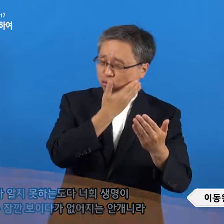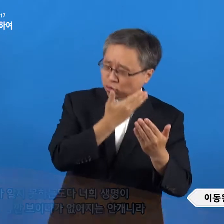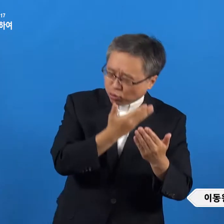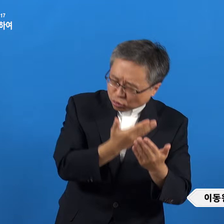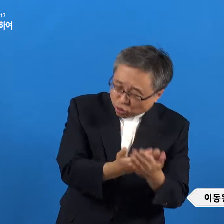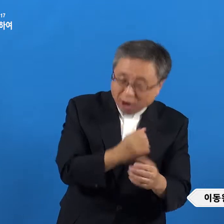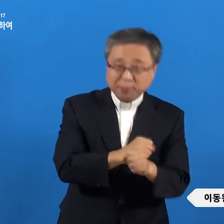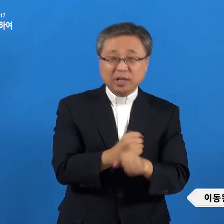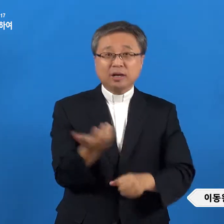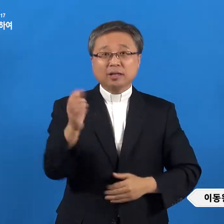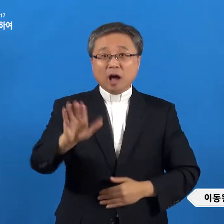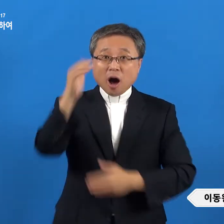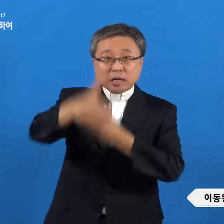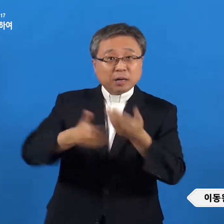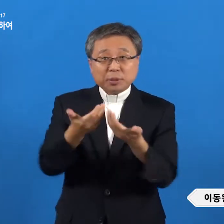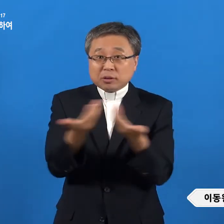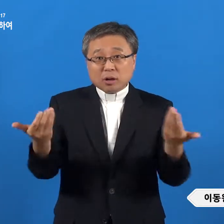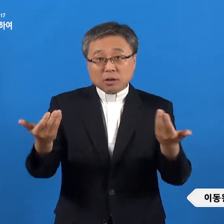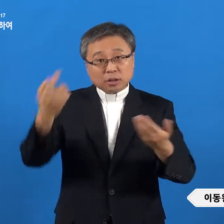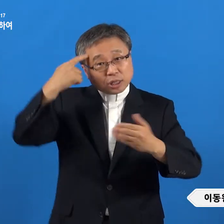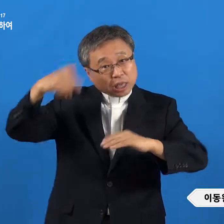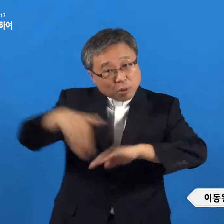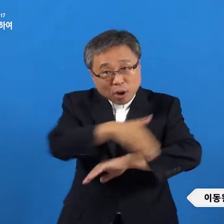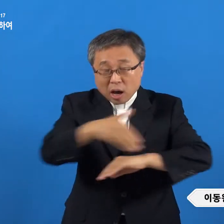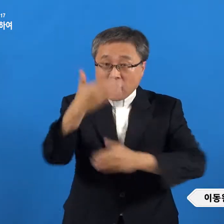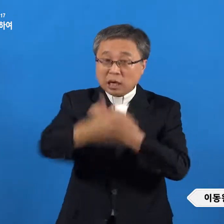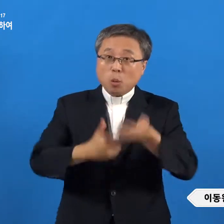그러나 하나님을 떠난 계획 혹은 하나님을 뺀 계획은